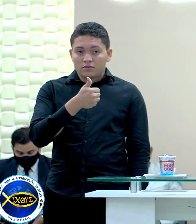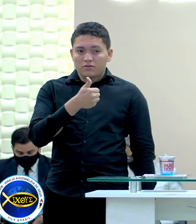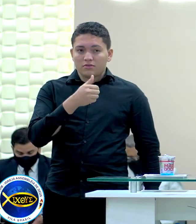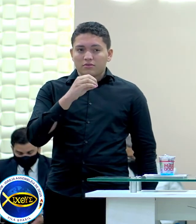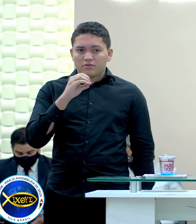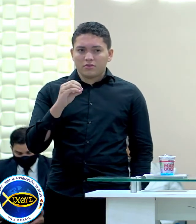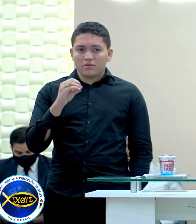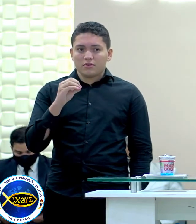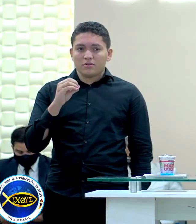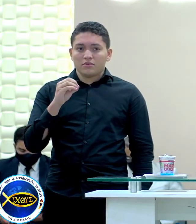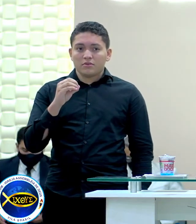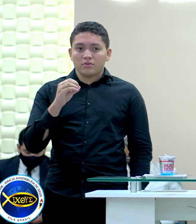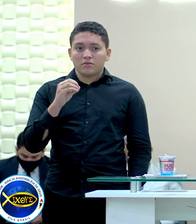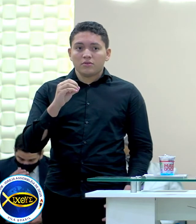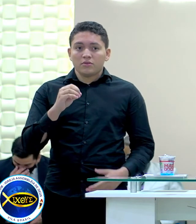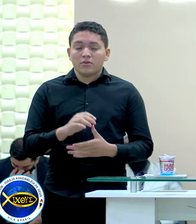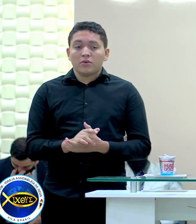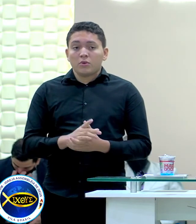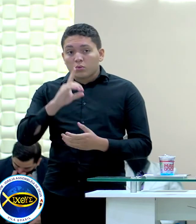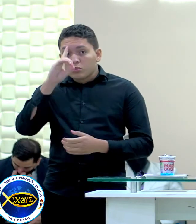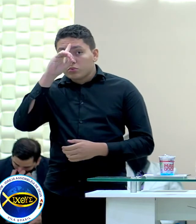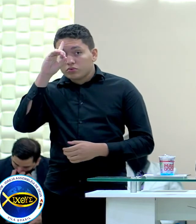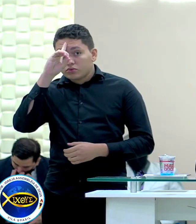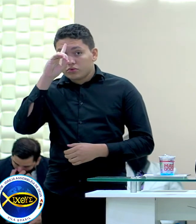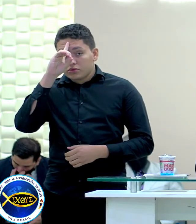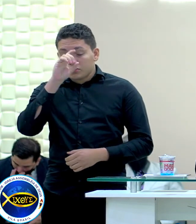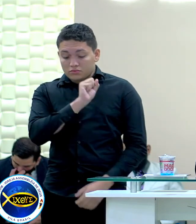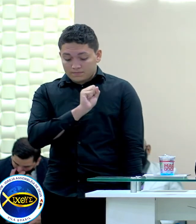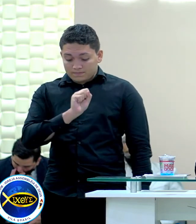13. O dia do Senhor,